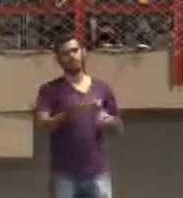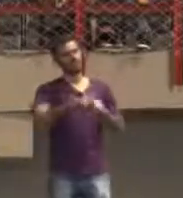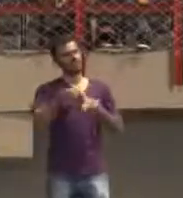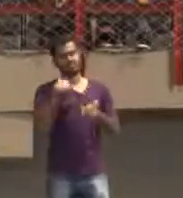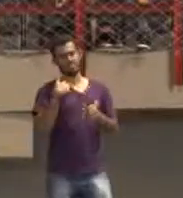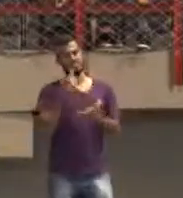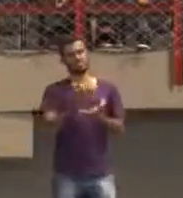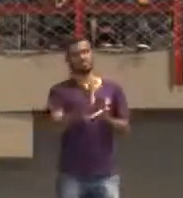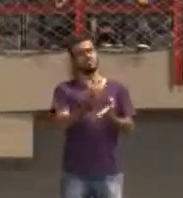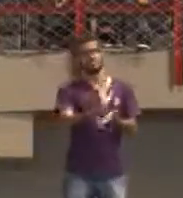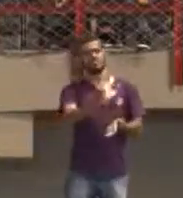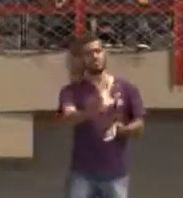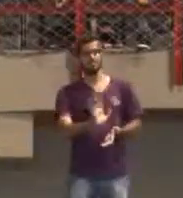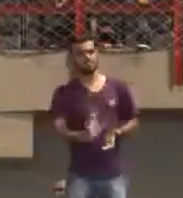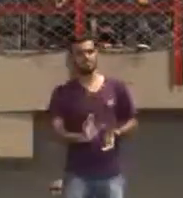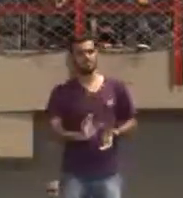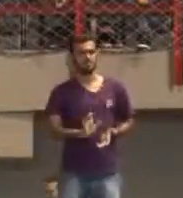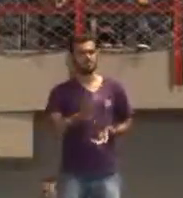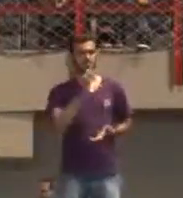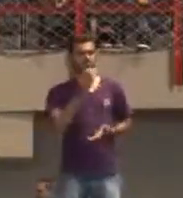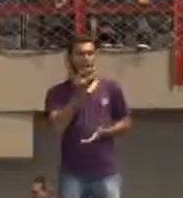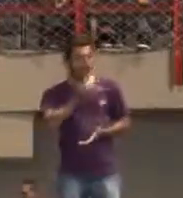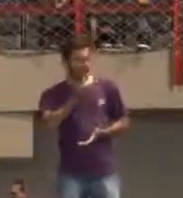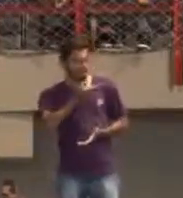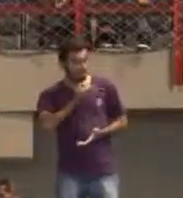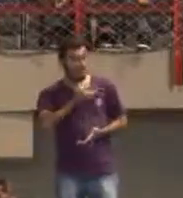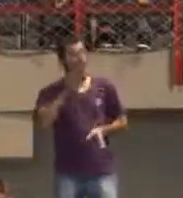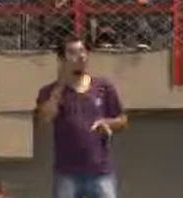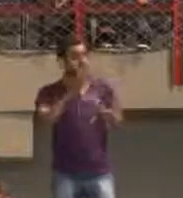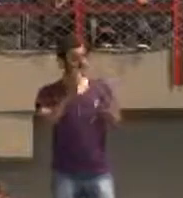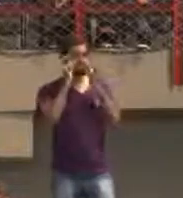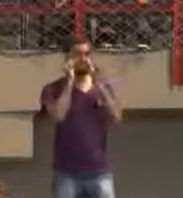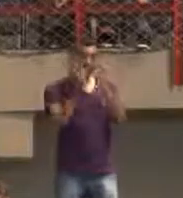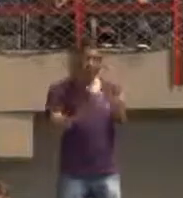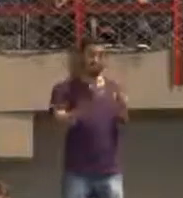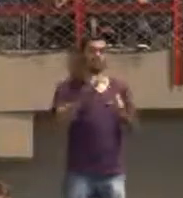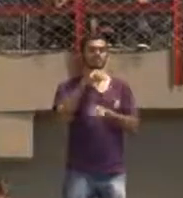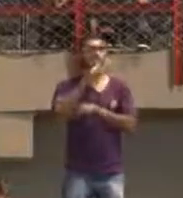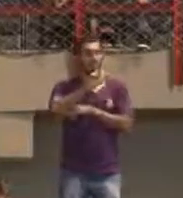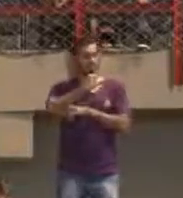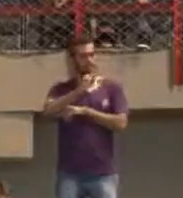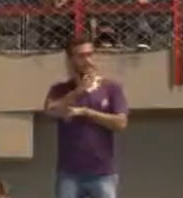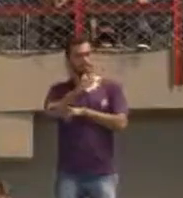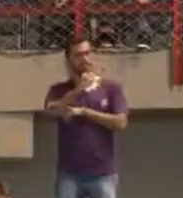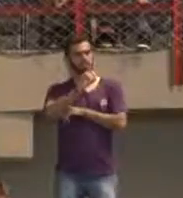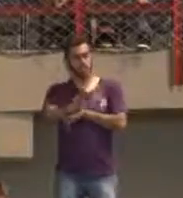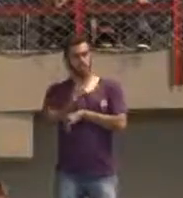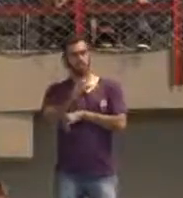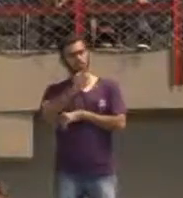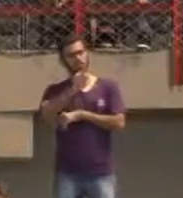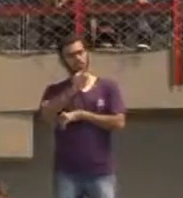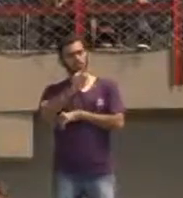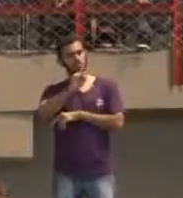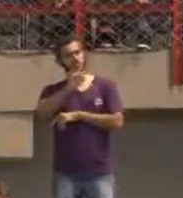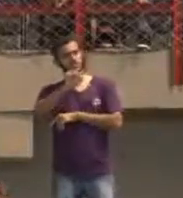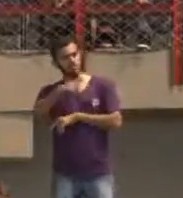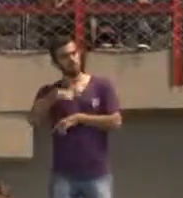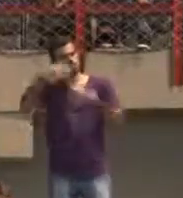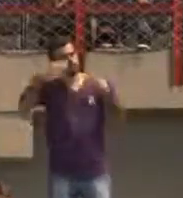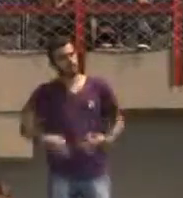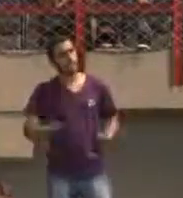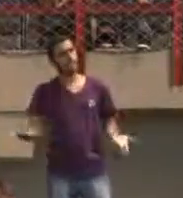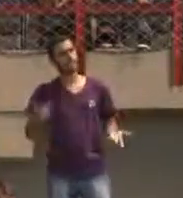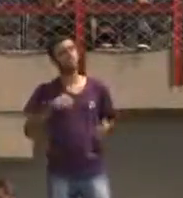rola, as amizades são por interesse. Machado de Assis está certo. Qual o assunto que ele